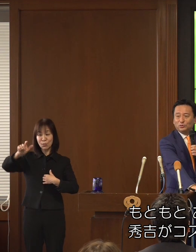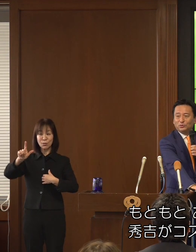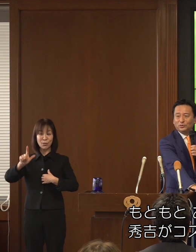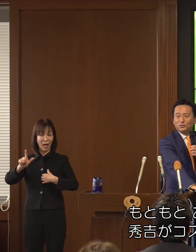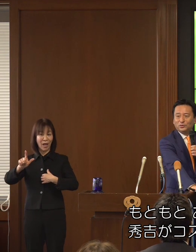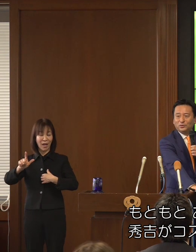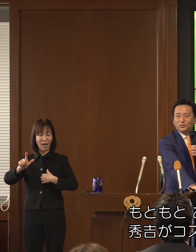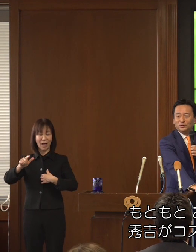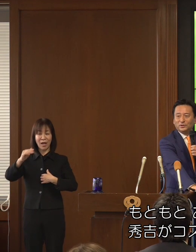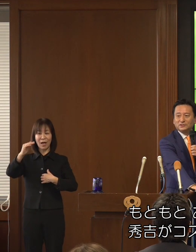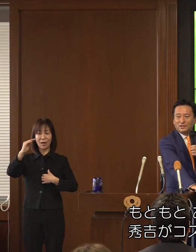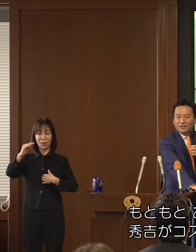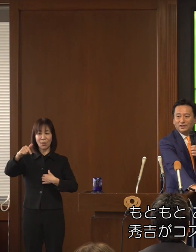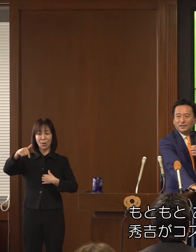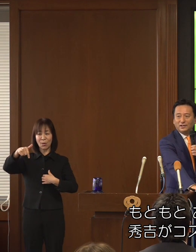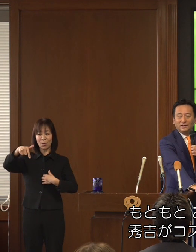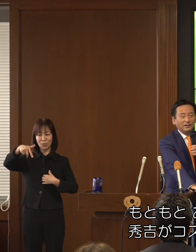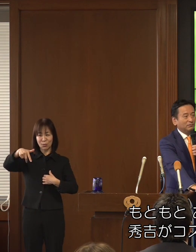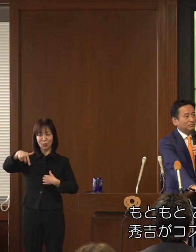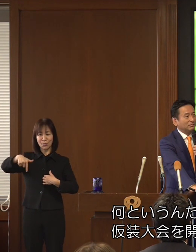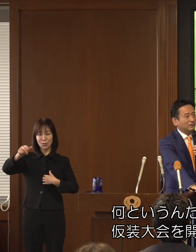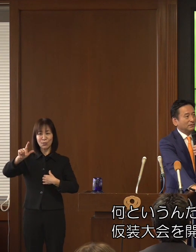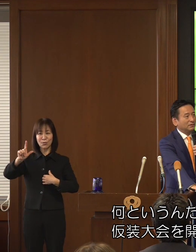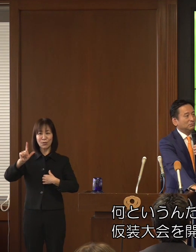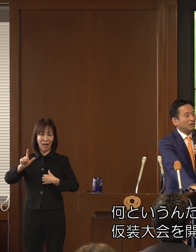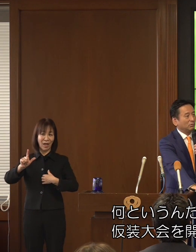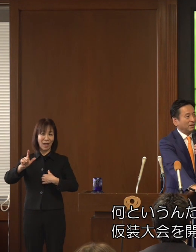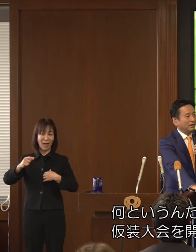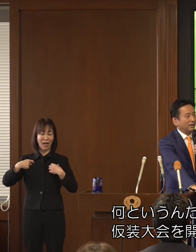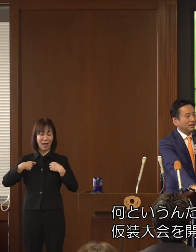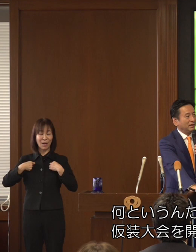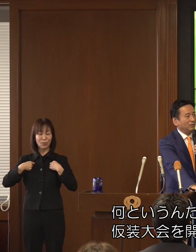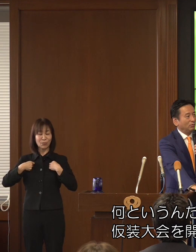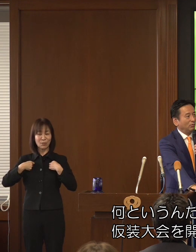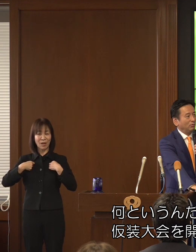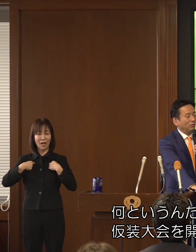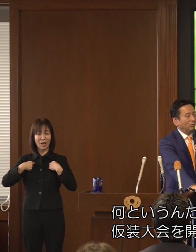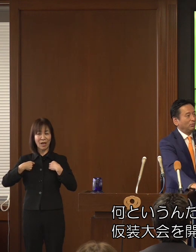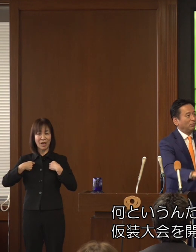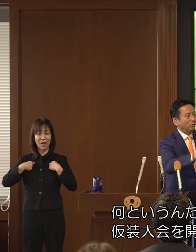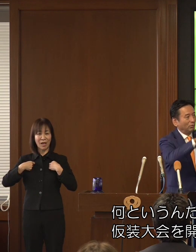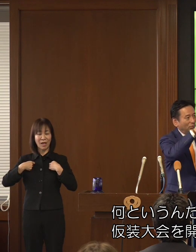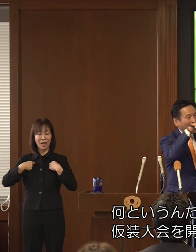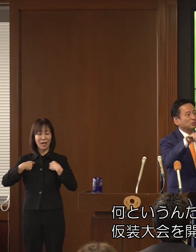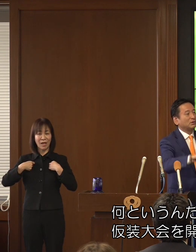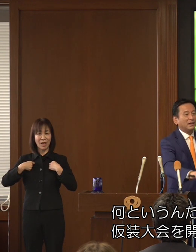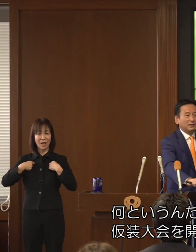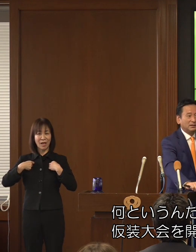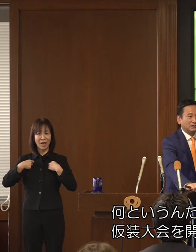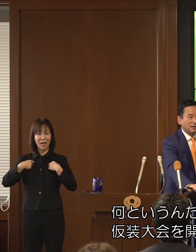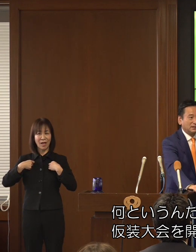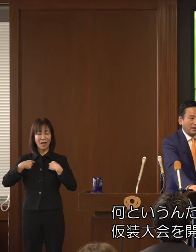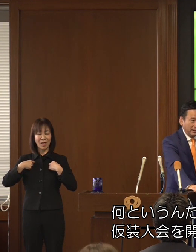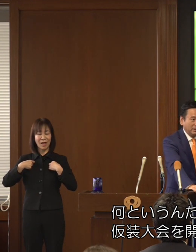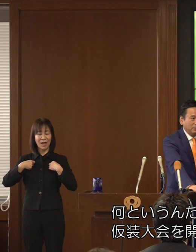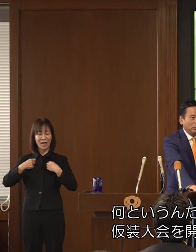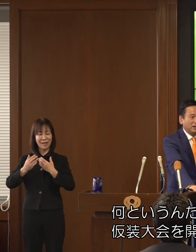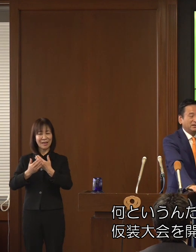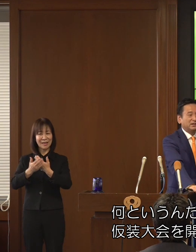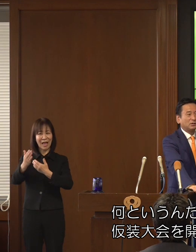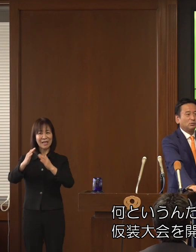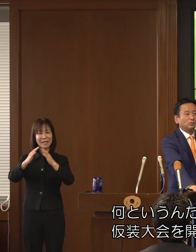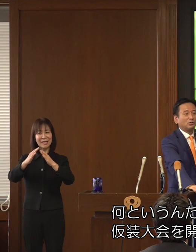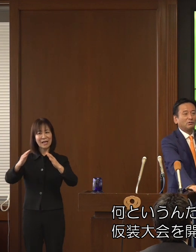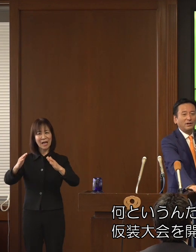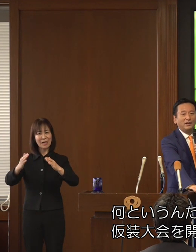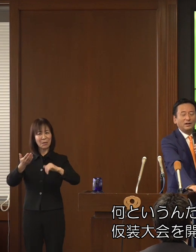プレ大将ですね、なんて言うんだろうね、あれ 仮装大会も